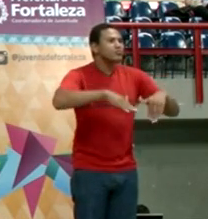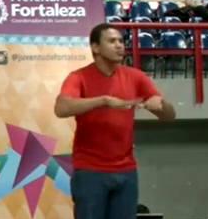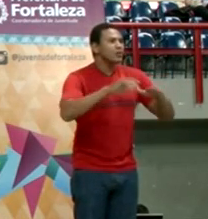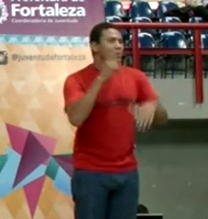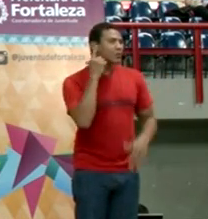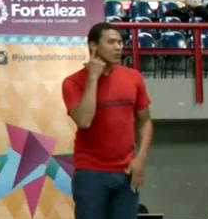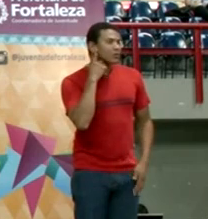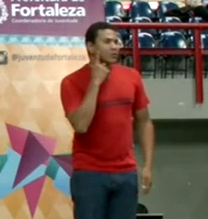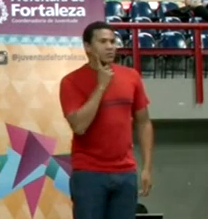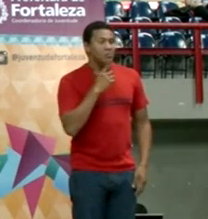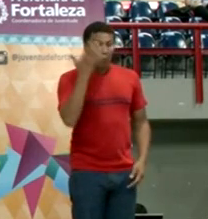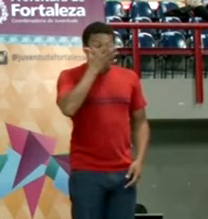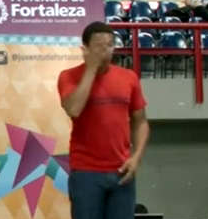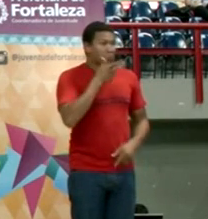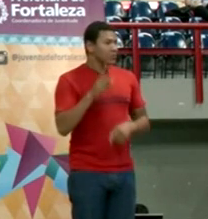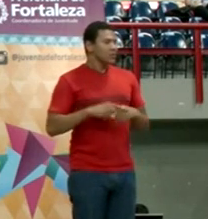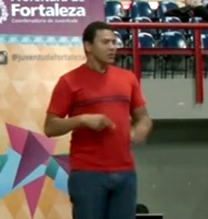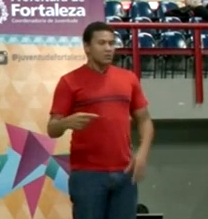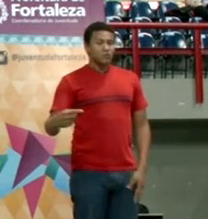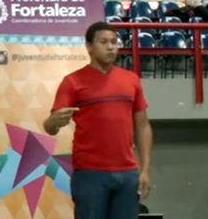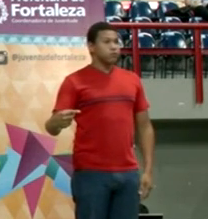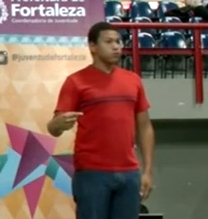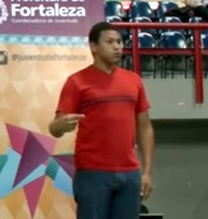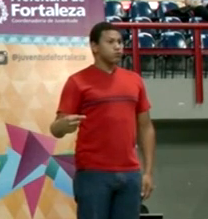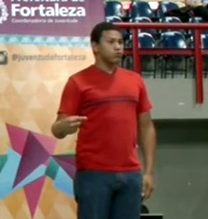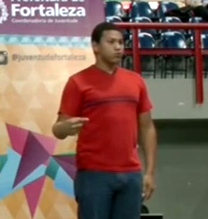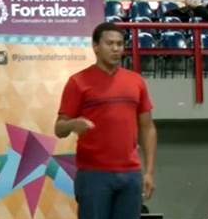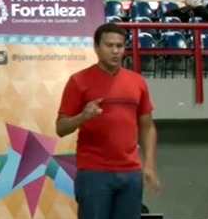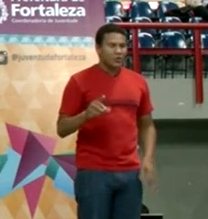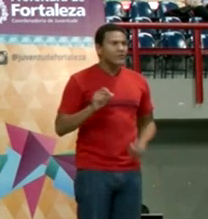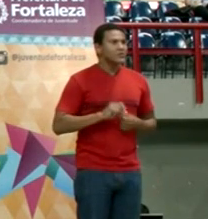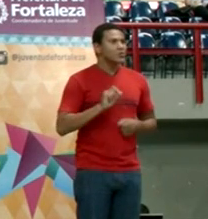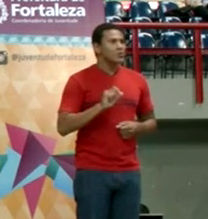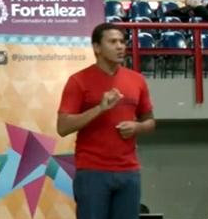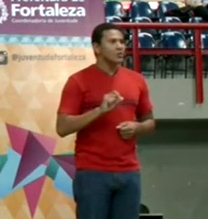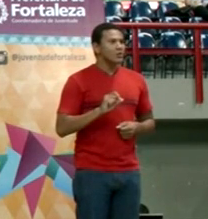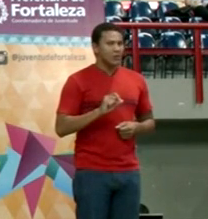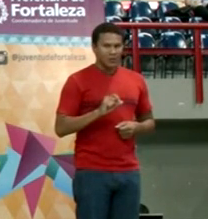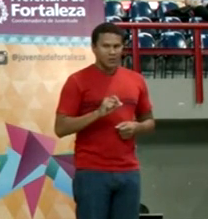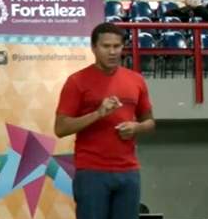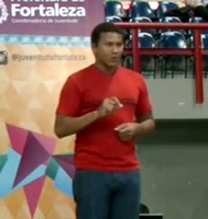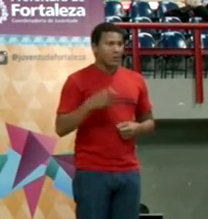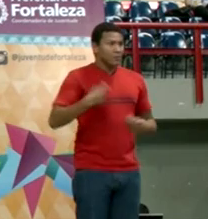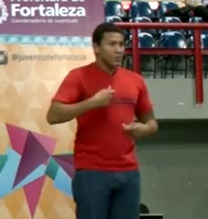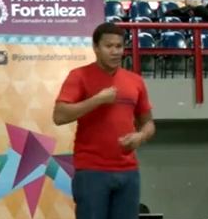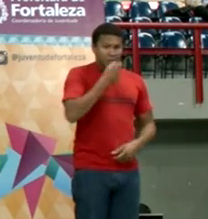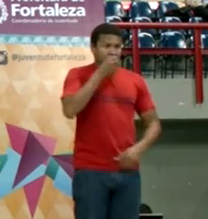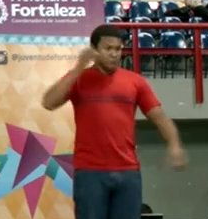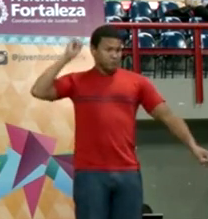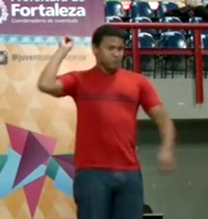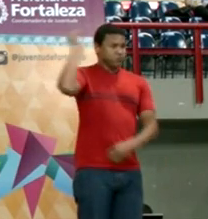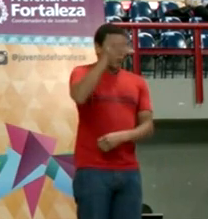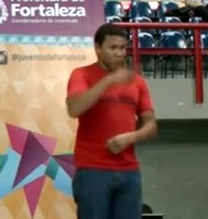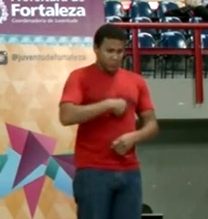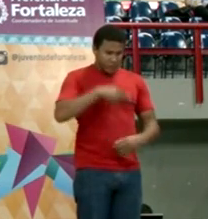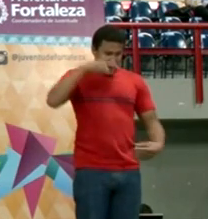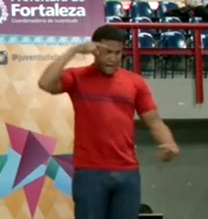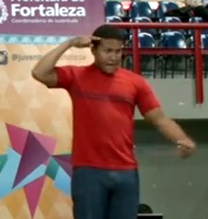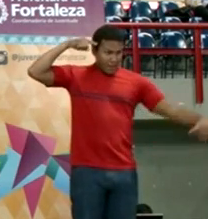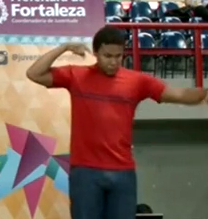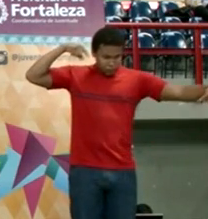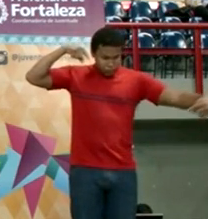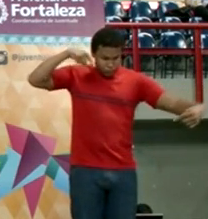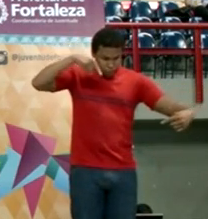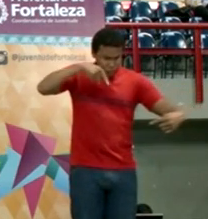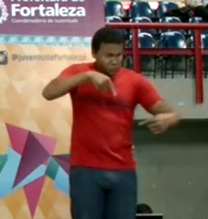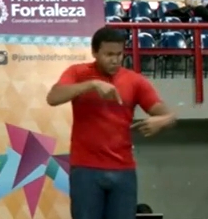Nunca ninguém via. Quando via, a bomba já estava vindo. Você só tinha uma coisa para fazer: jogar uma bomba na água para bater no torpedo.